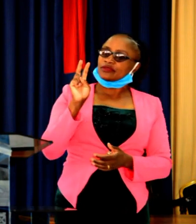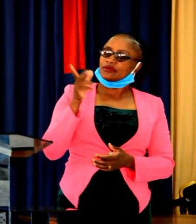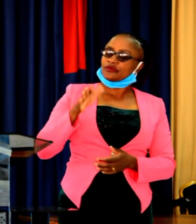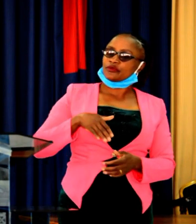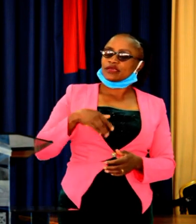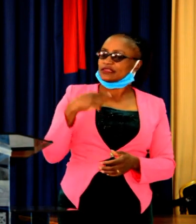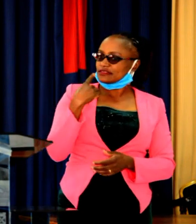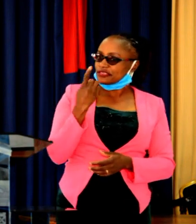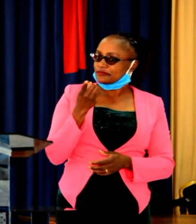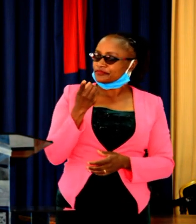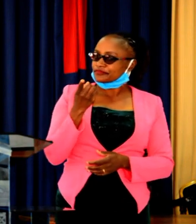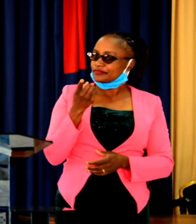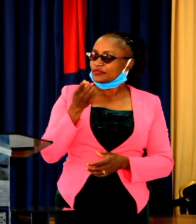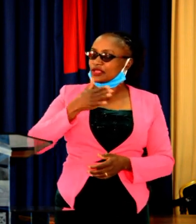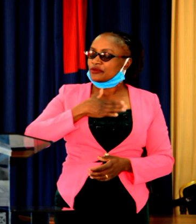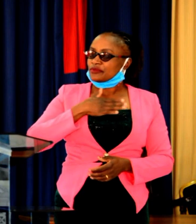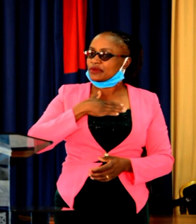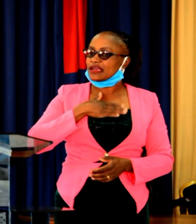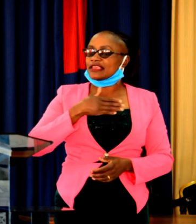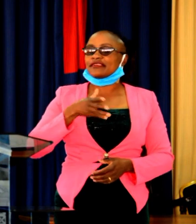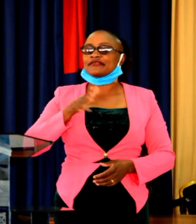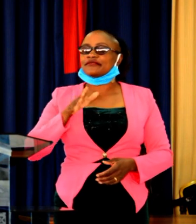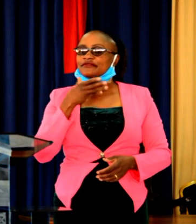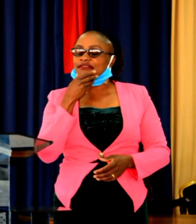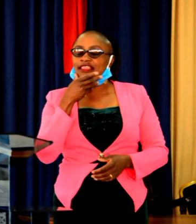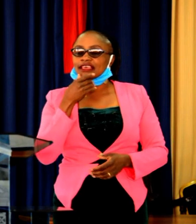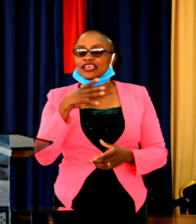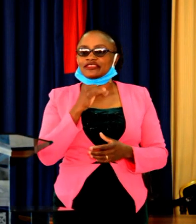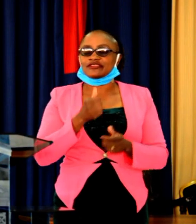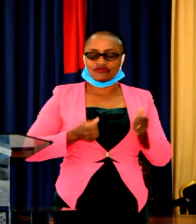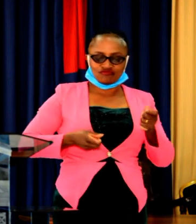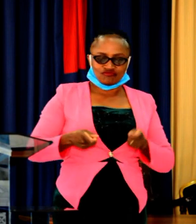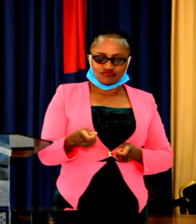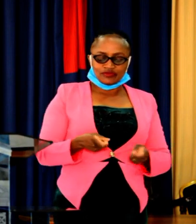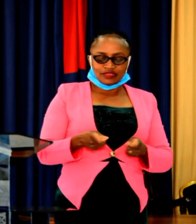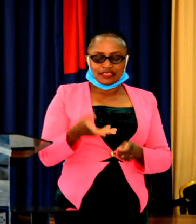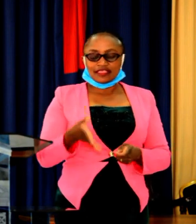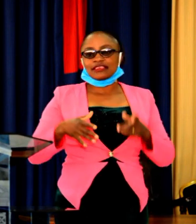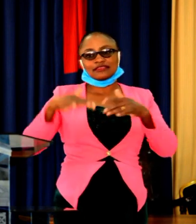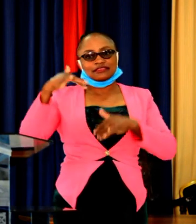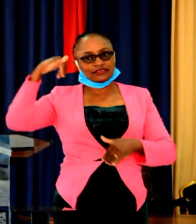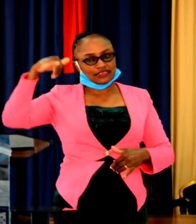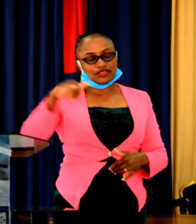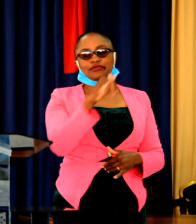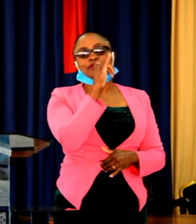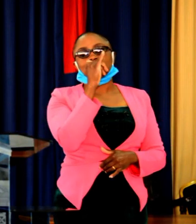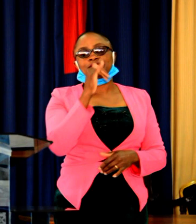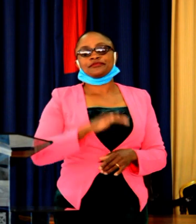akamwambia, "Baba yangu ndiye rubani wa hii ndege. My father is the pilot of this